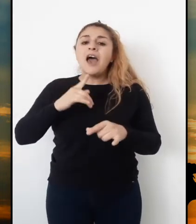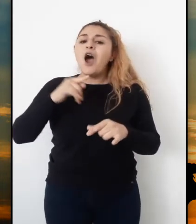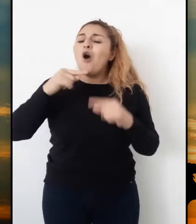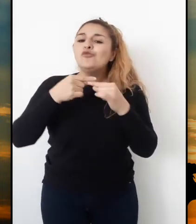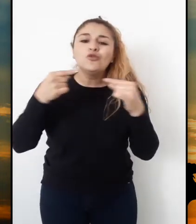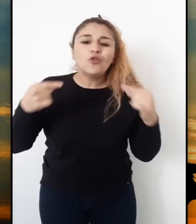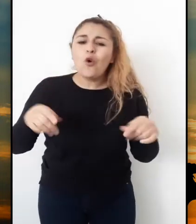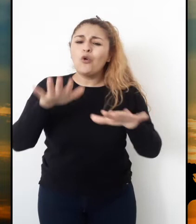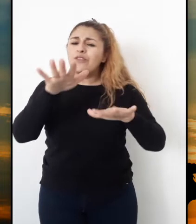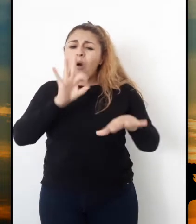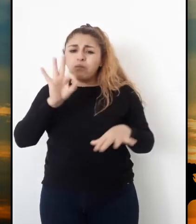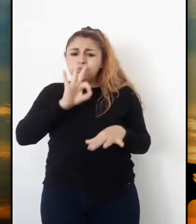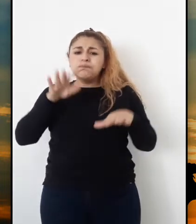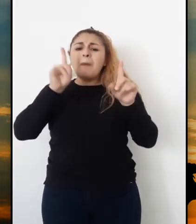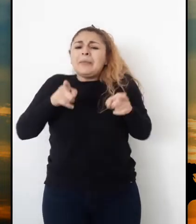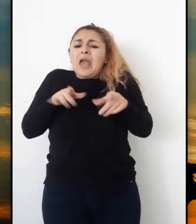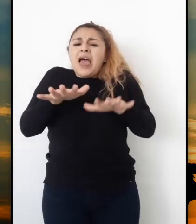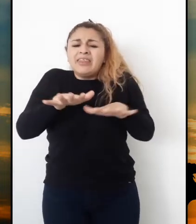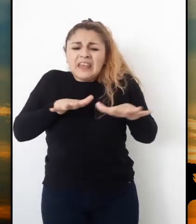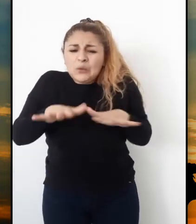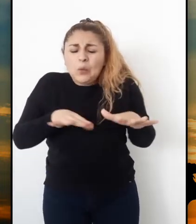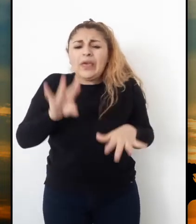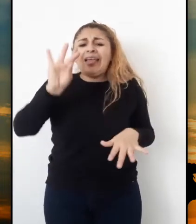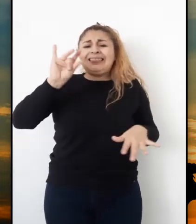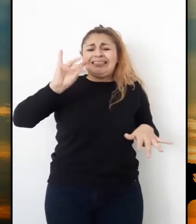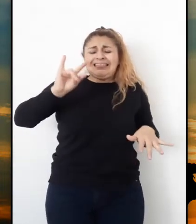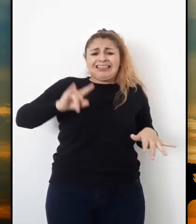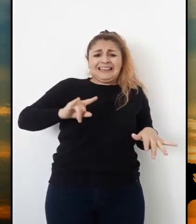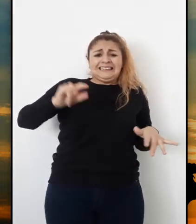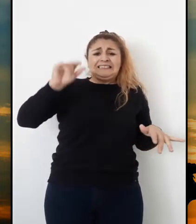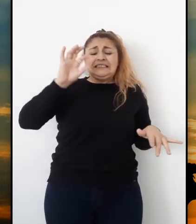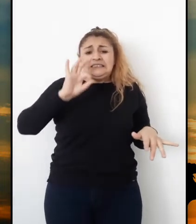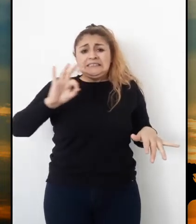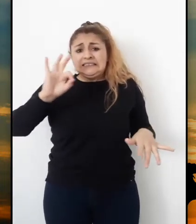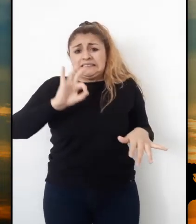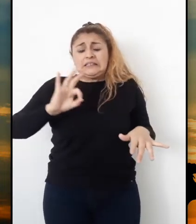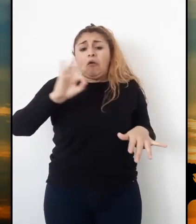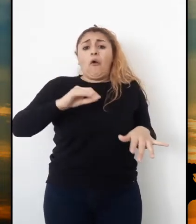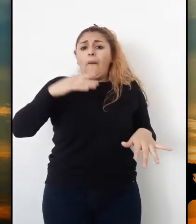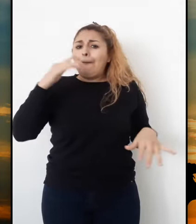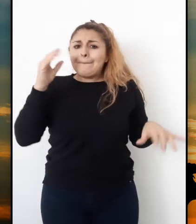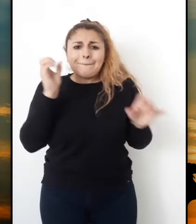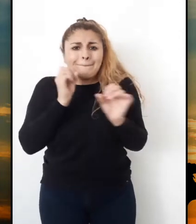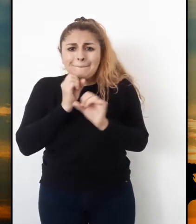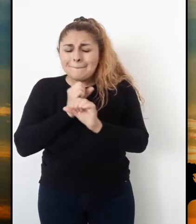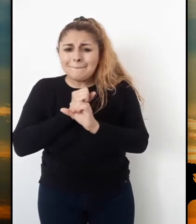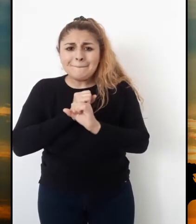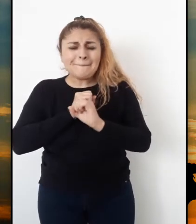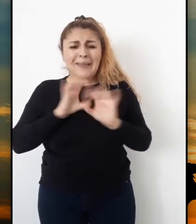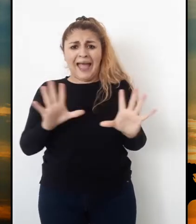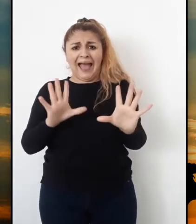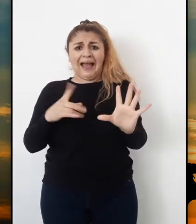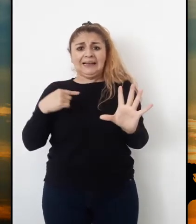bien, trabajan para nuestro bien, pour le bien de ceux qui aiment Dieu, por el bien de aquellos que aman a